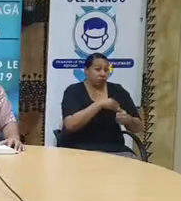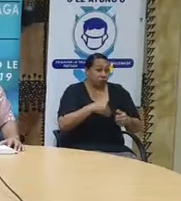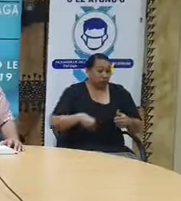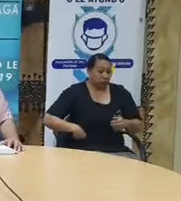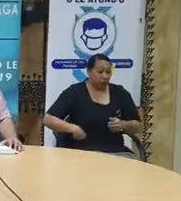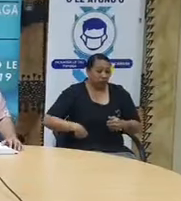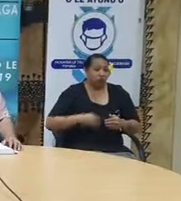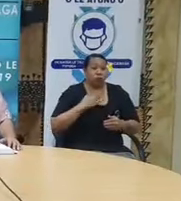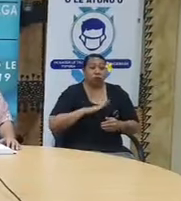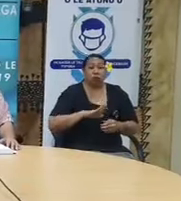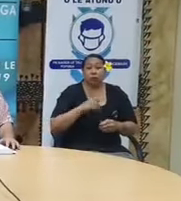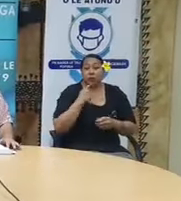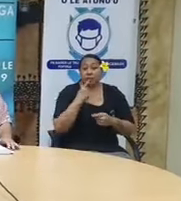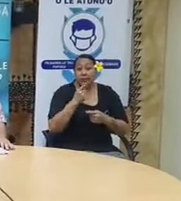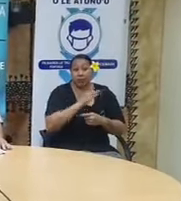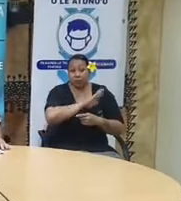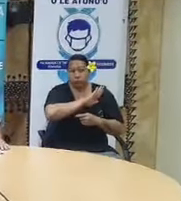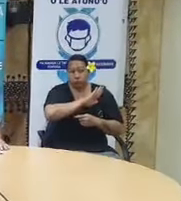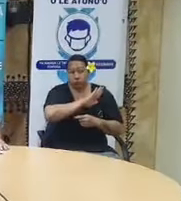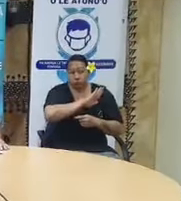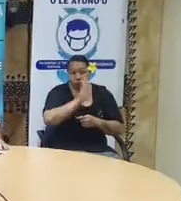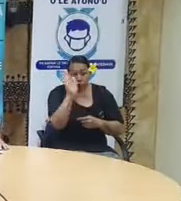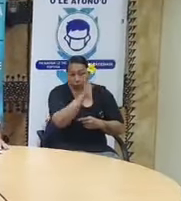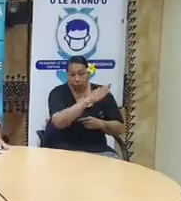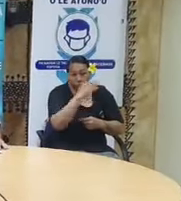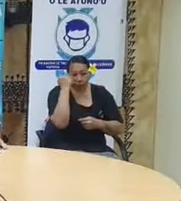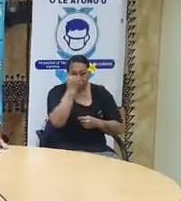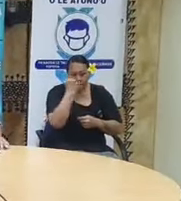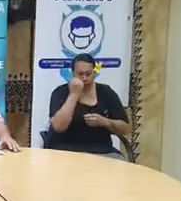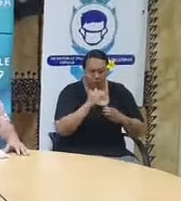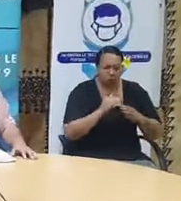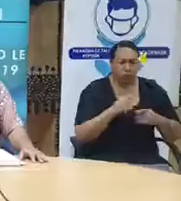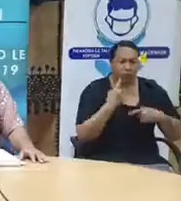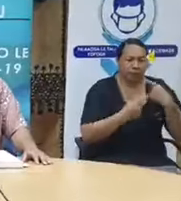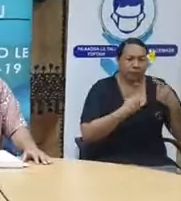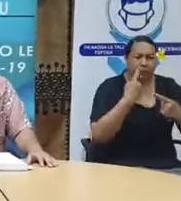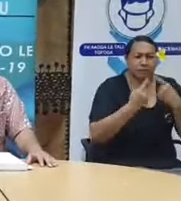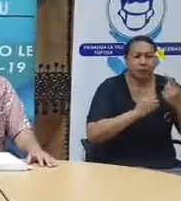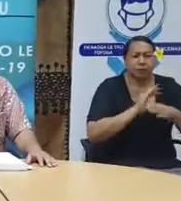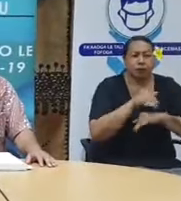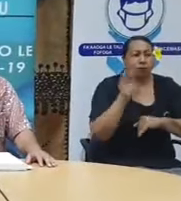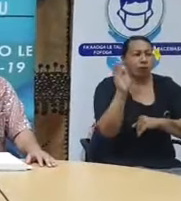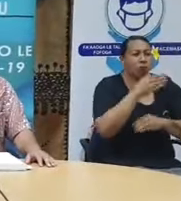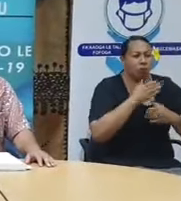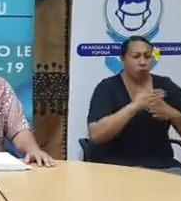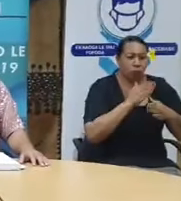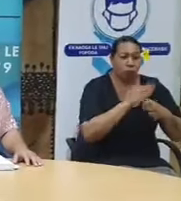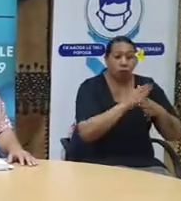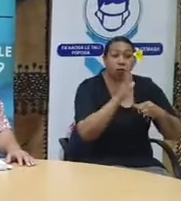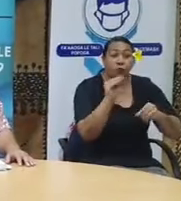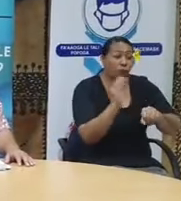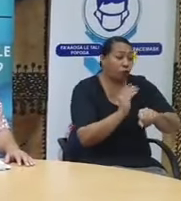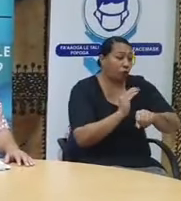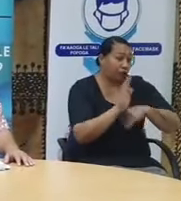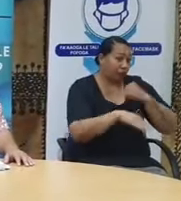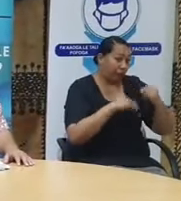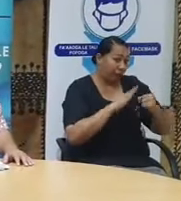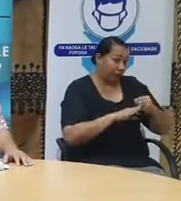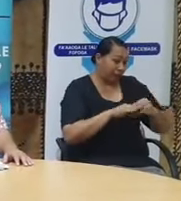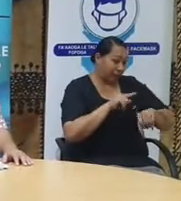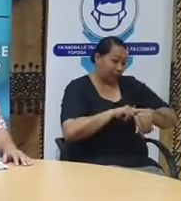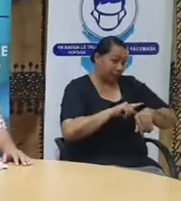lo tu le tu no ya nga luena o lo fa nga yo ma fa wo pe mai le taimi mulimuli sa tātou whēroa i Les